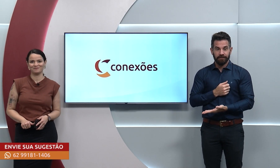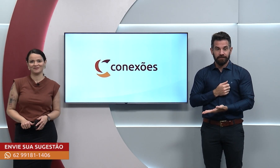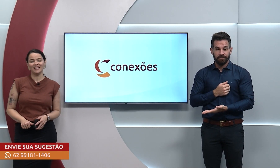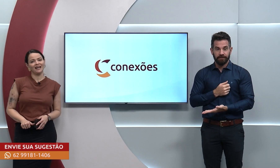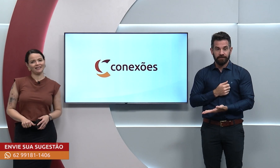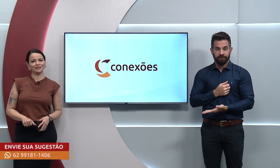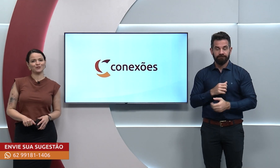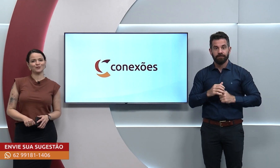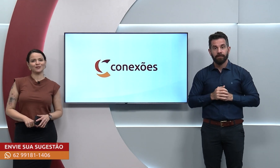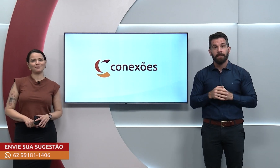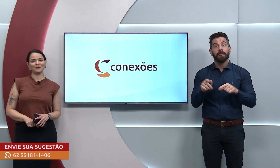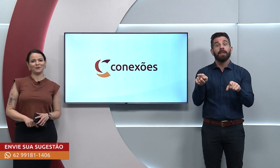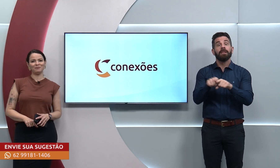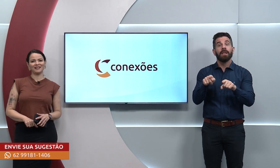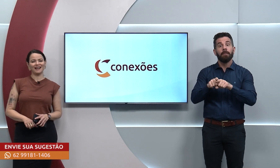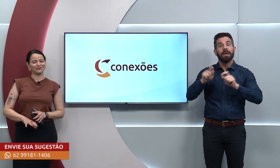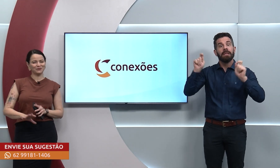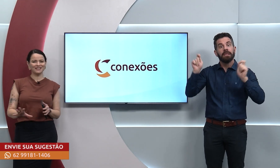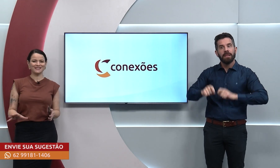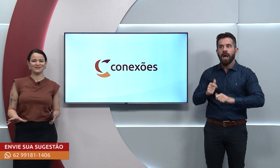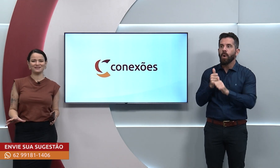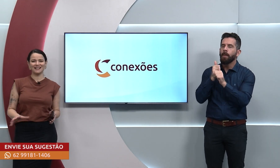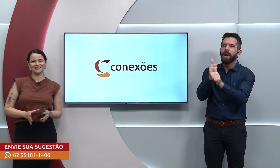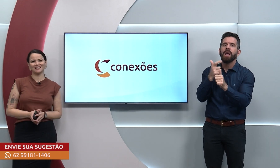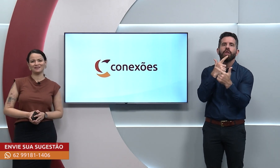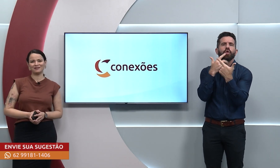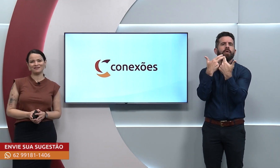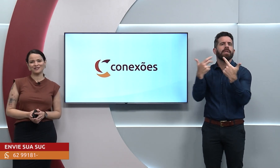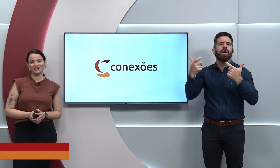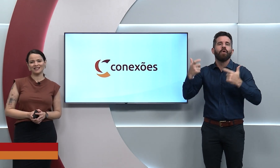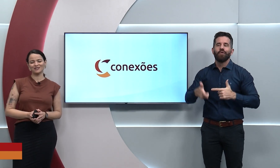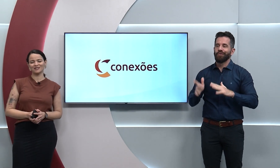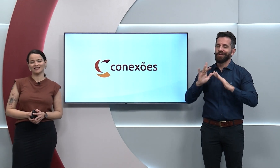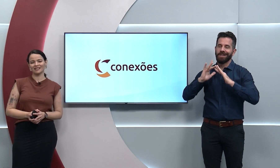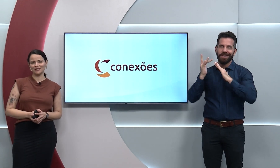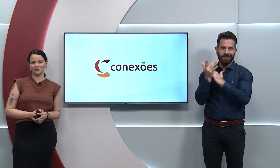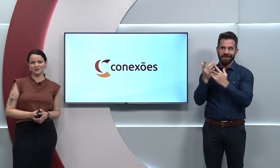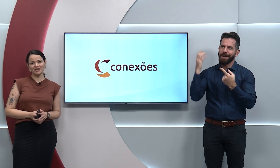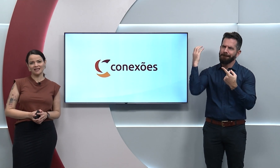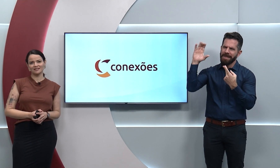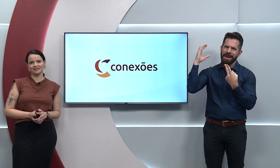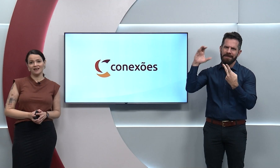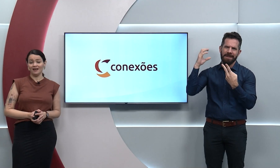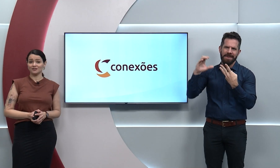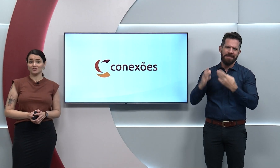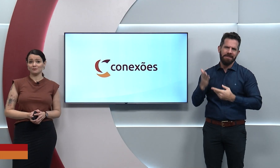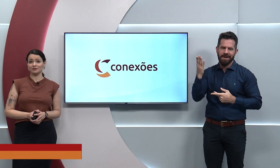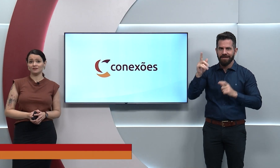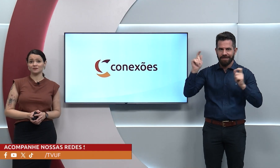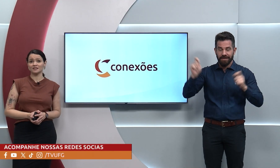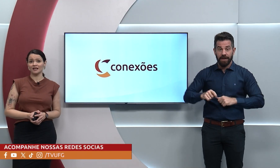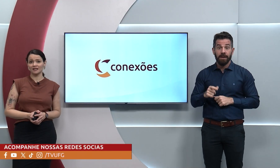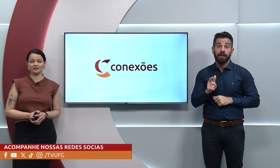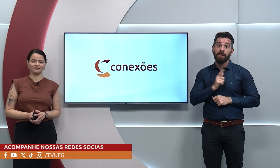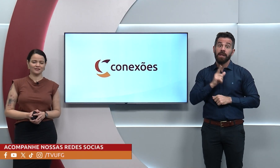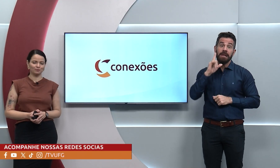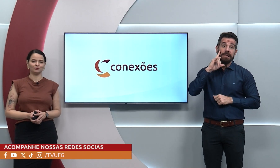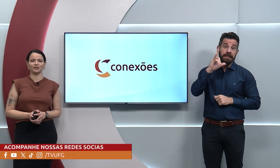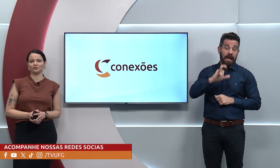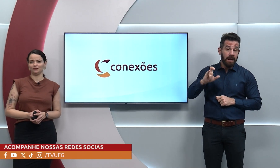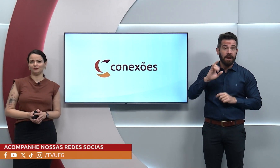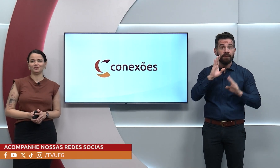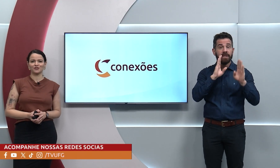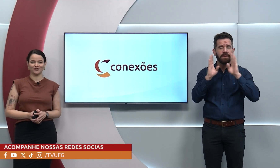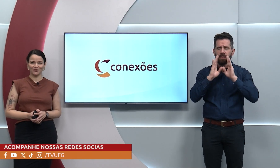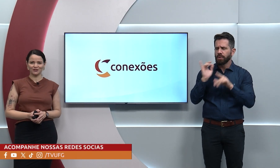629-9181-1406. Além disso, dá para acompanhar todas as novidades da TV UFG nas nossas redes sociais. A gente tem perfis no Instagram,